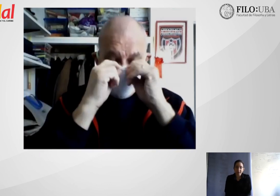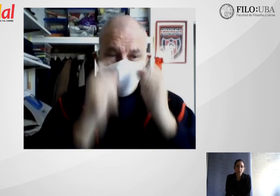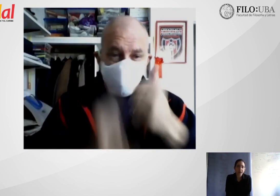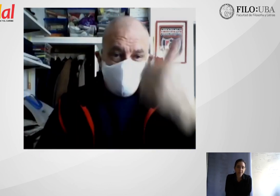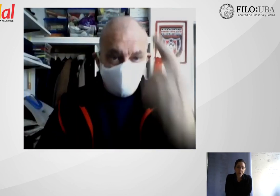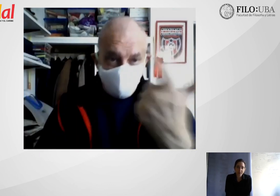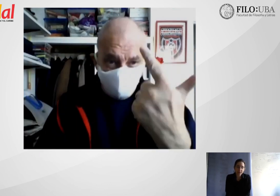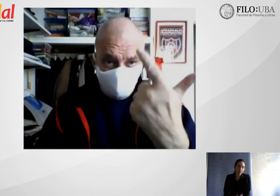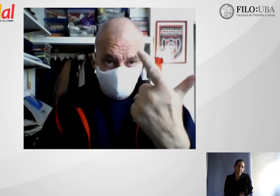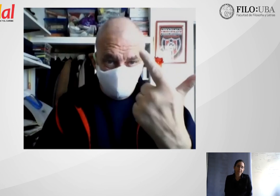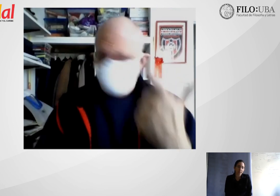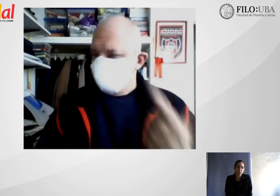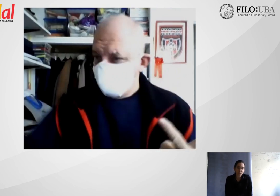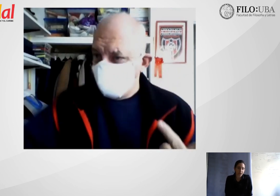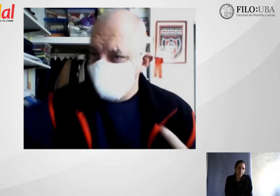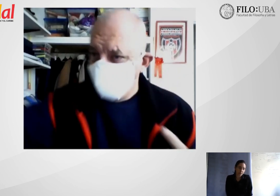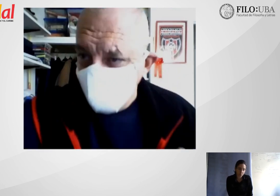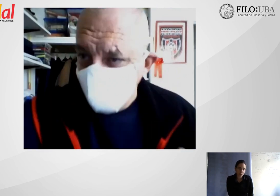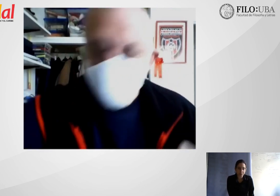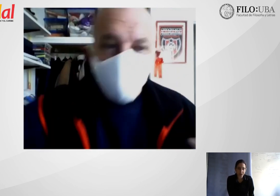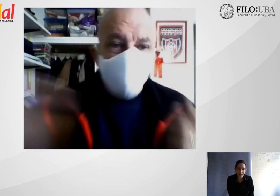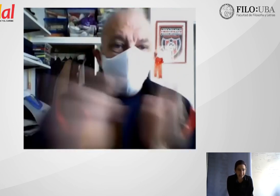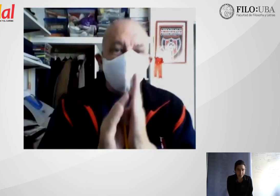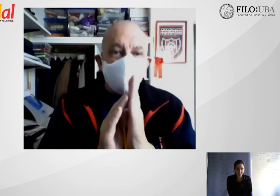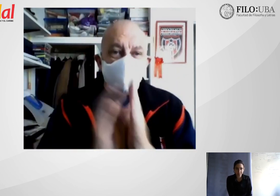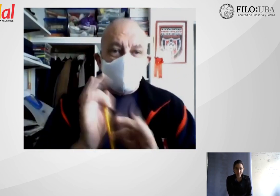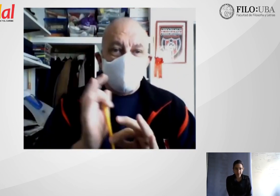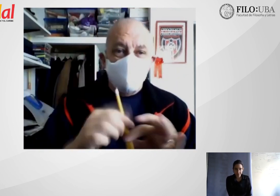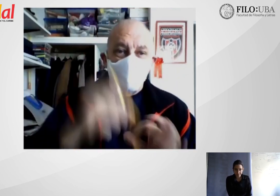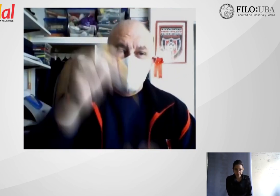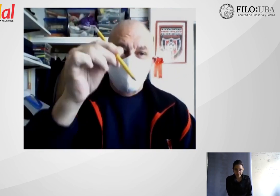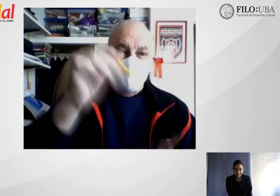barbijo, porque si nos bajamos el barbijo tenemos un riesgo cuando estamos en la calle.